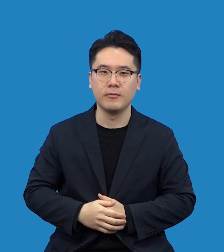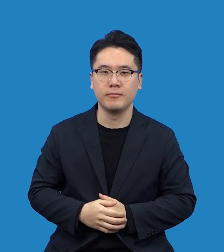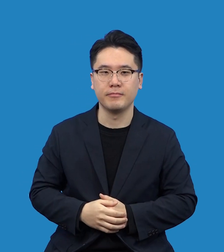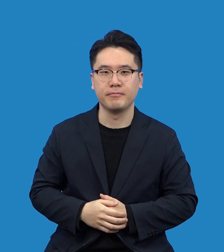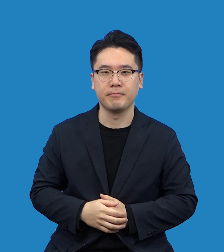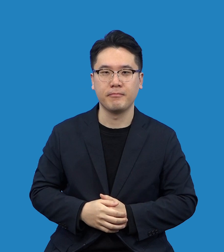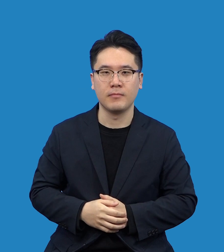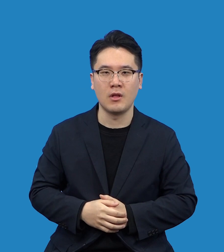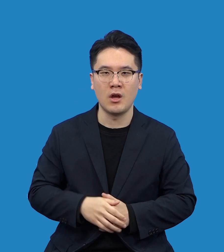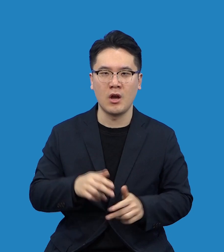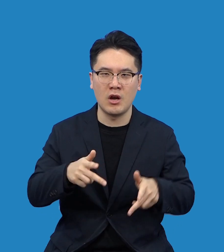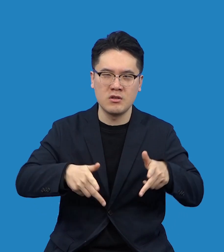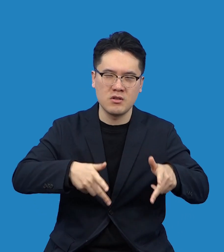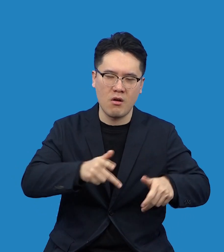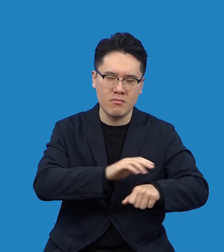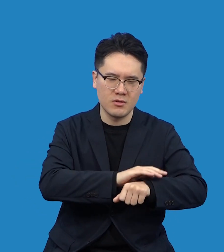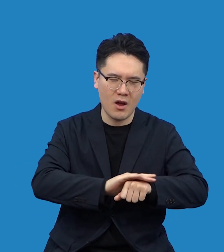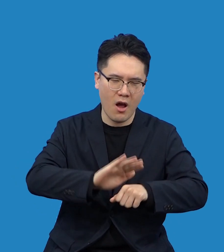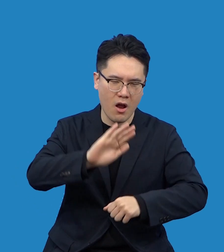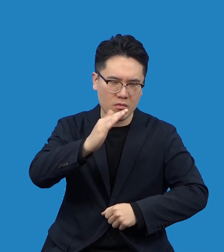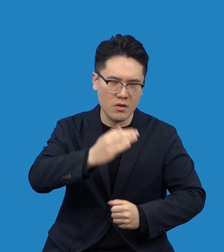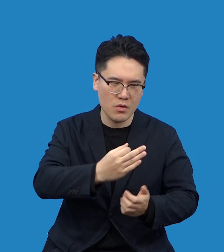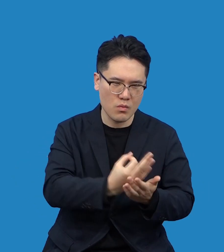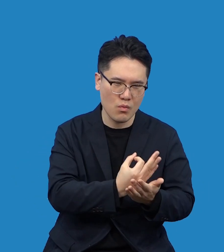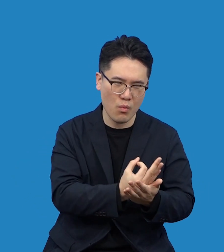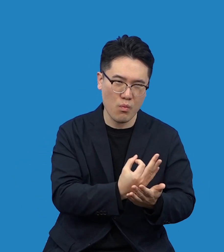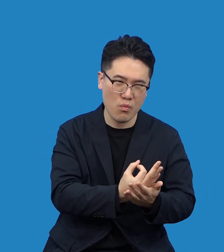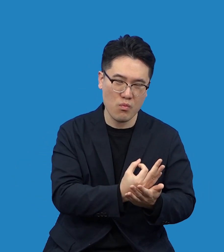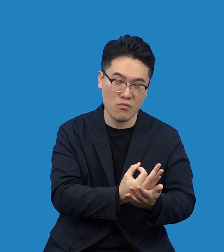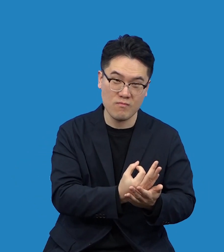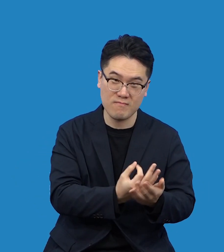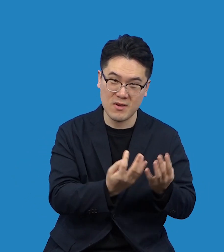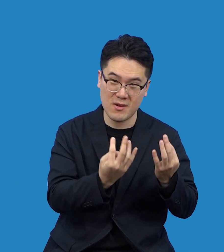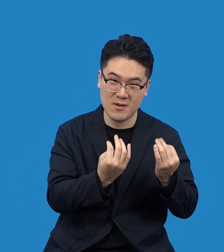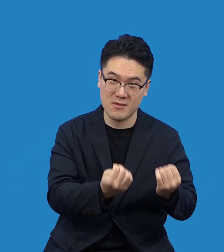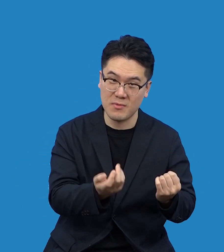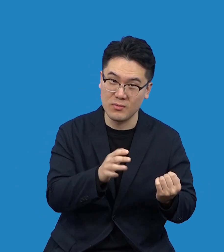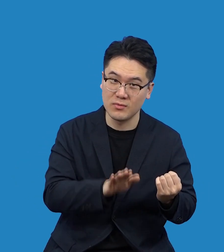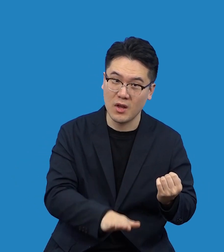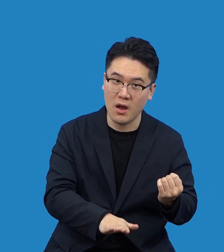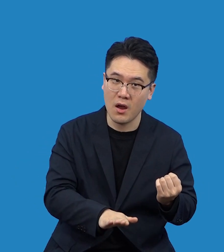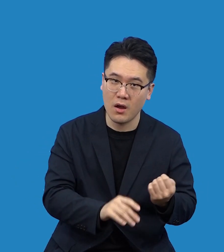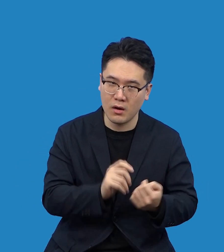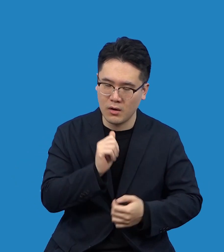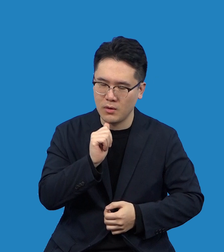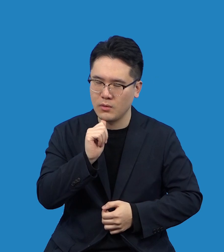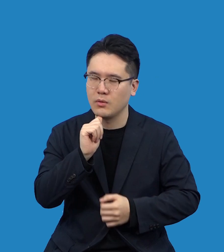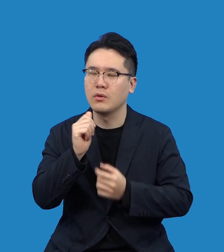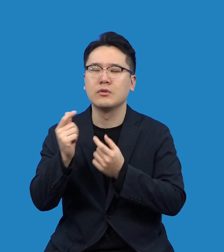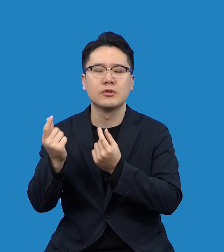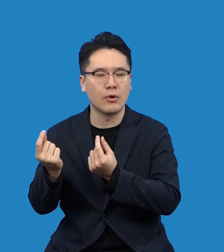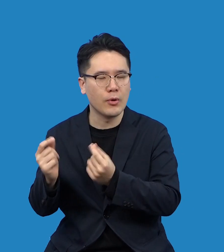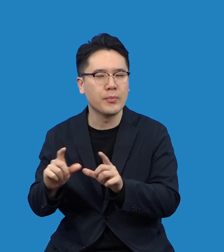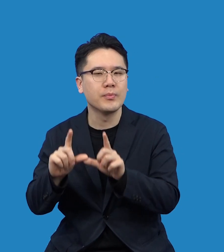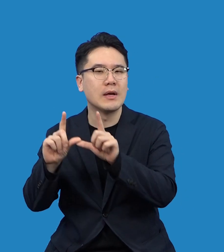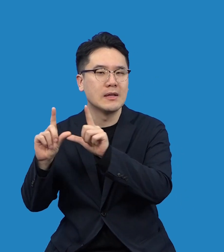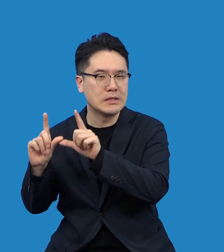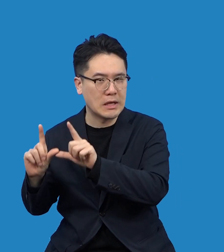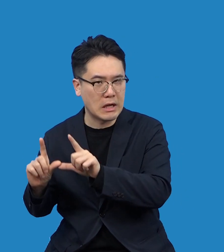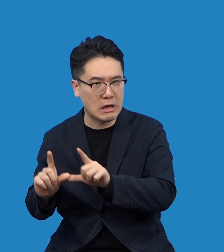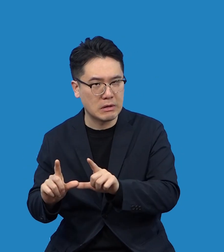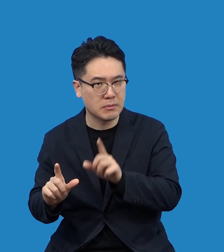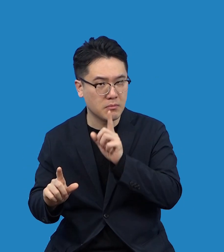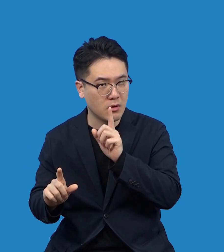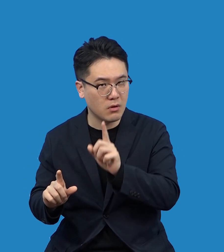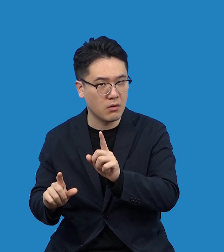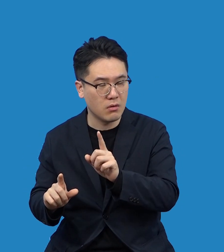사업이 너무 잘 되어서 돈을 많이 벌었는데 없는 자처럼 그렇게 살아가라고